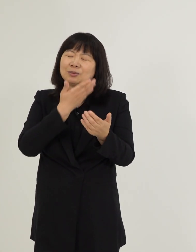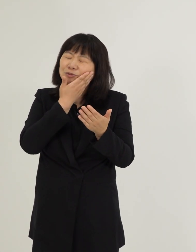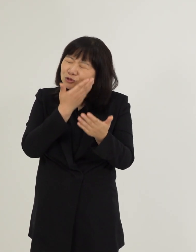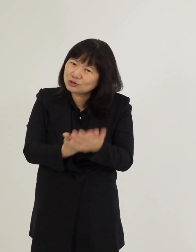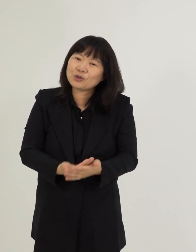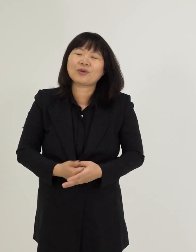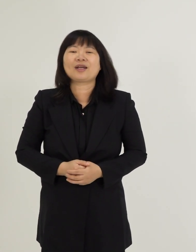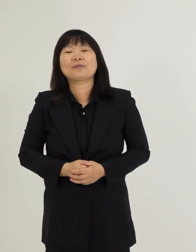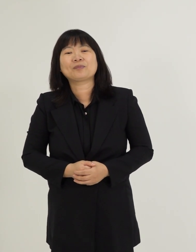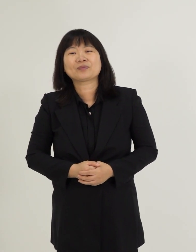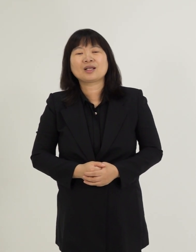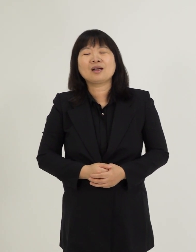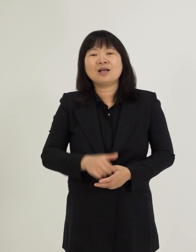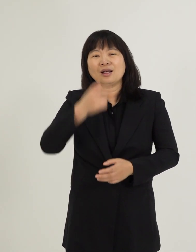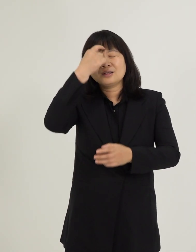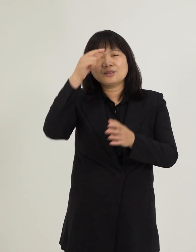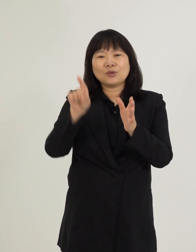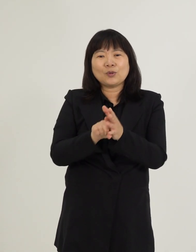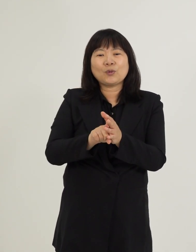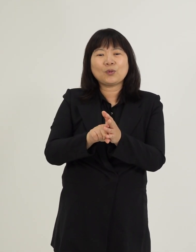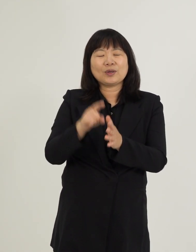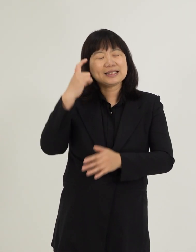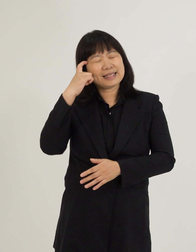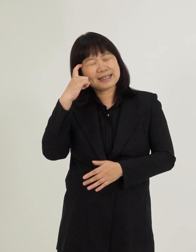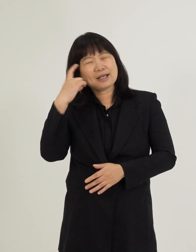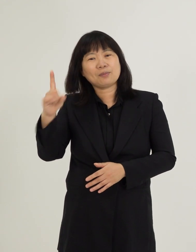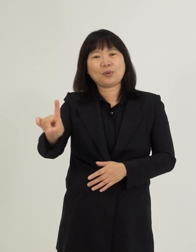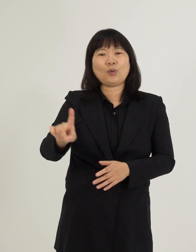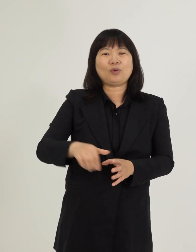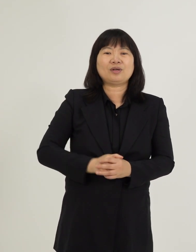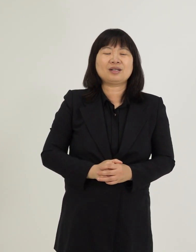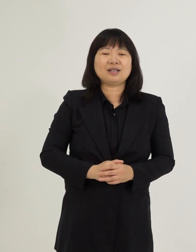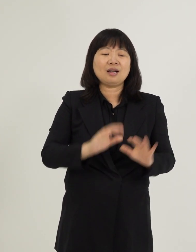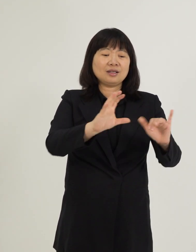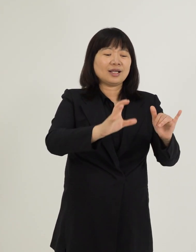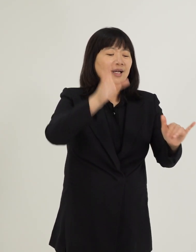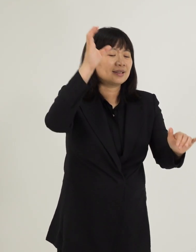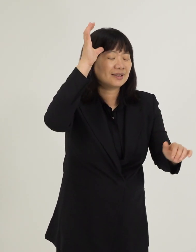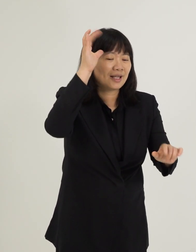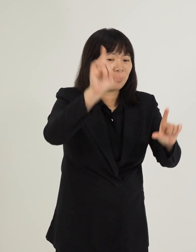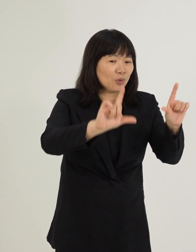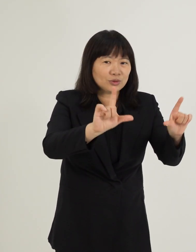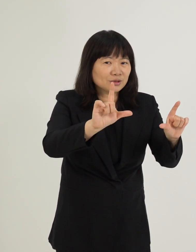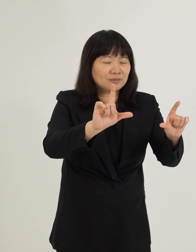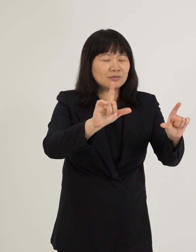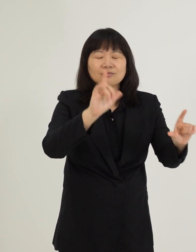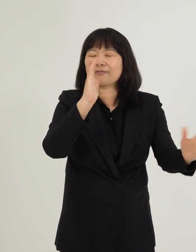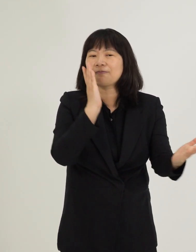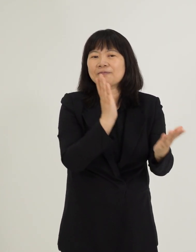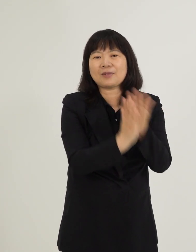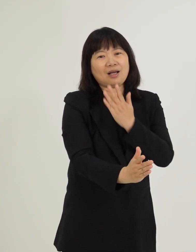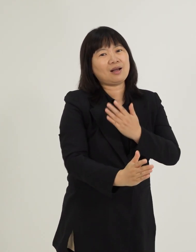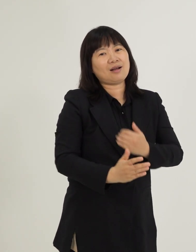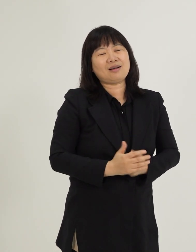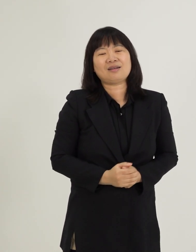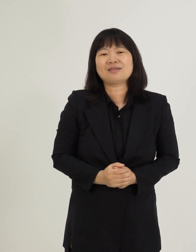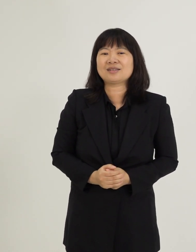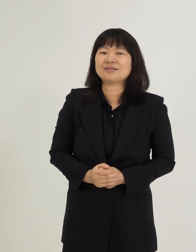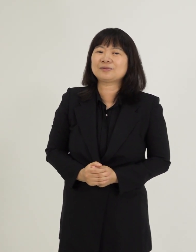늘 기독교의 가치는 세상이 기대하는 모습으로 들어오질 않아요.